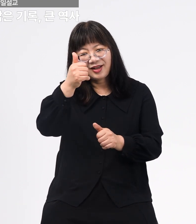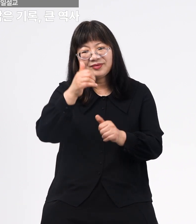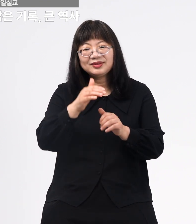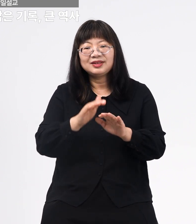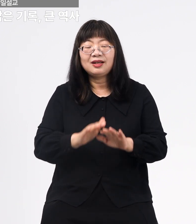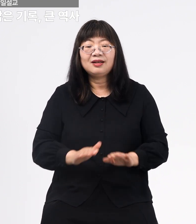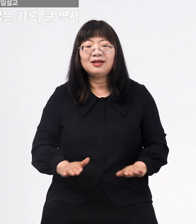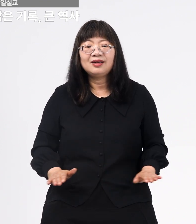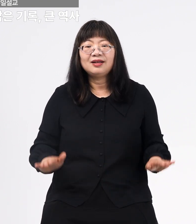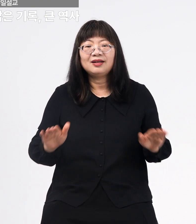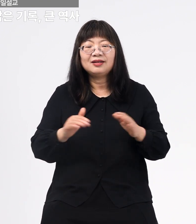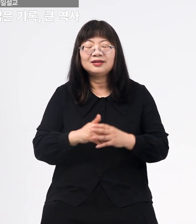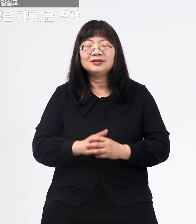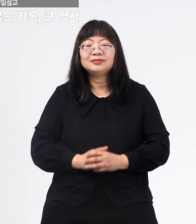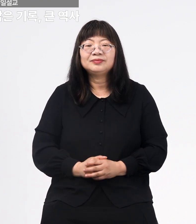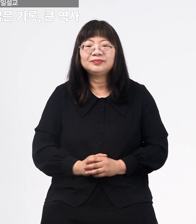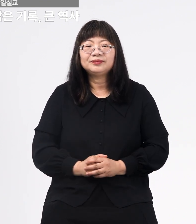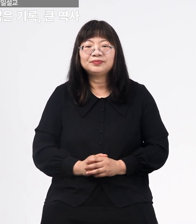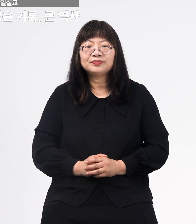승리함이라.